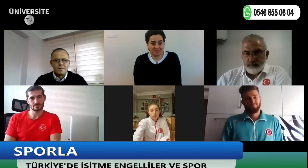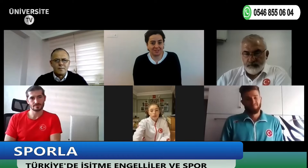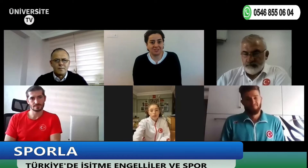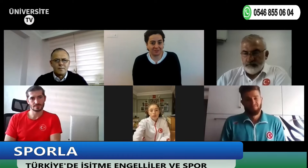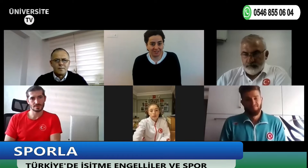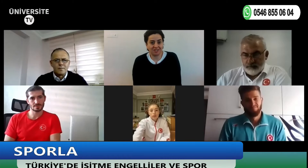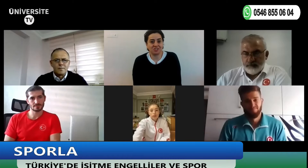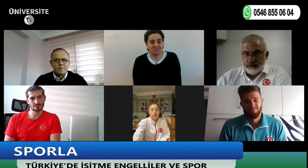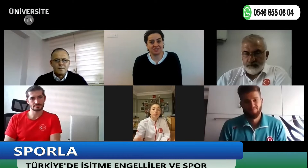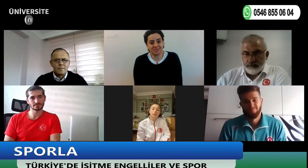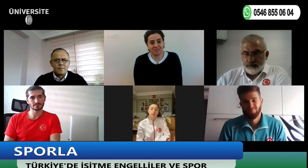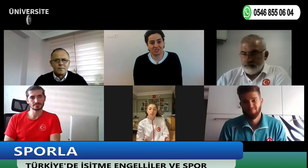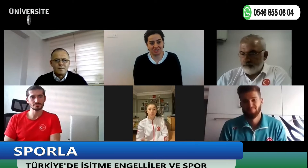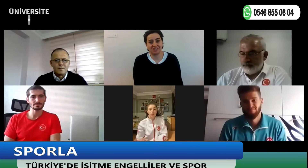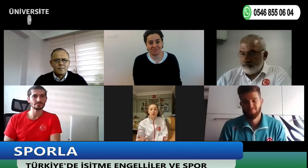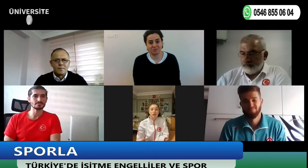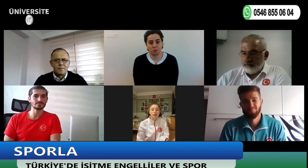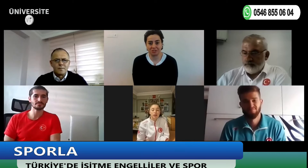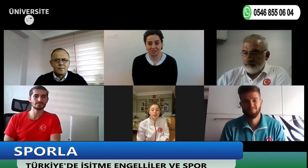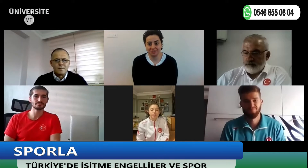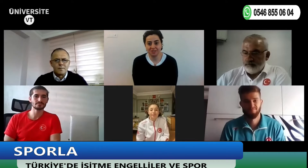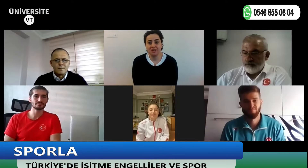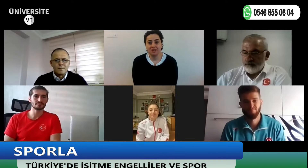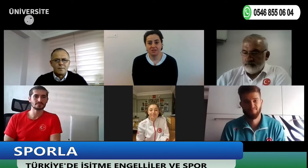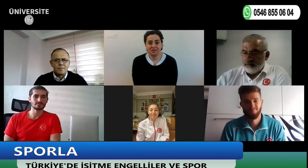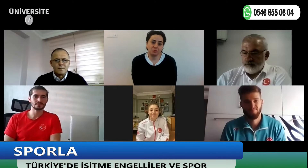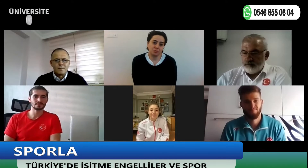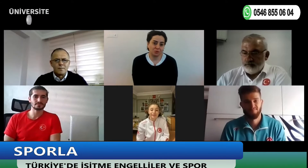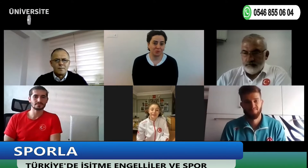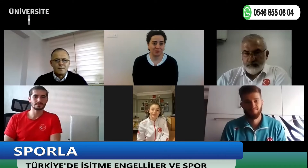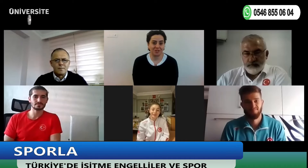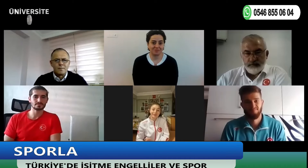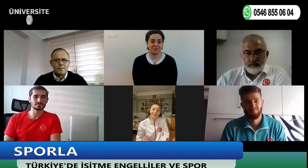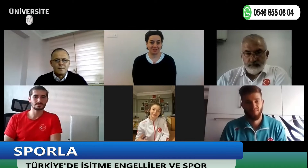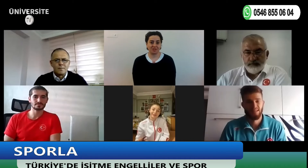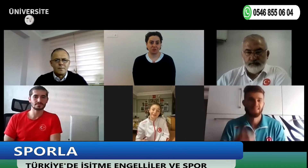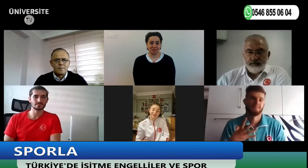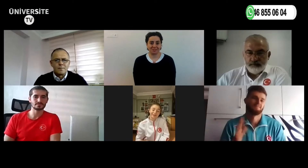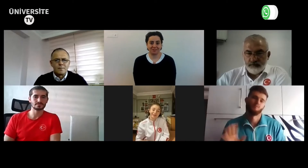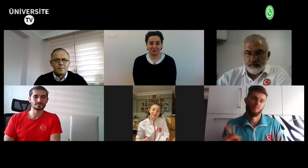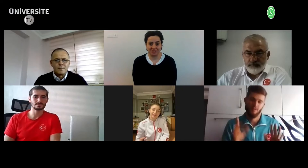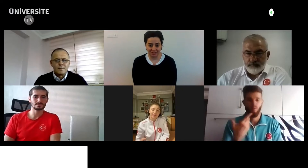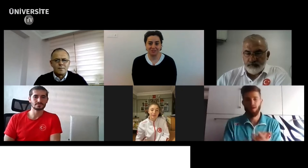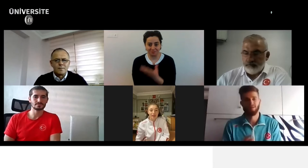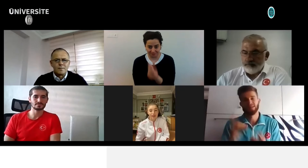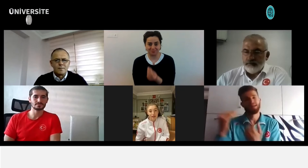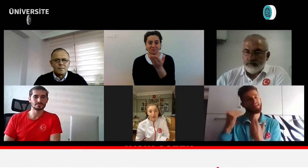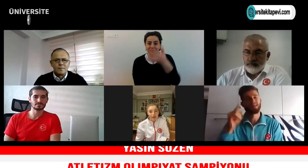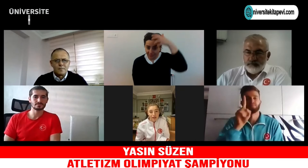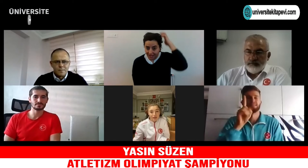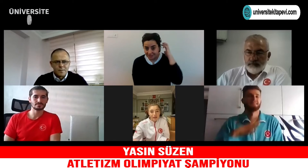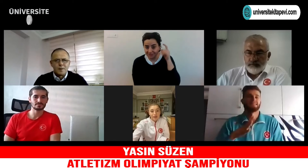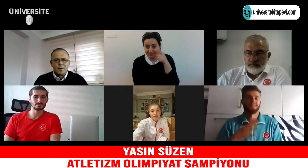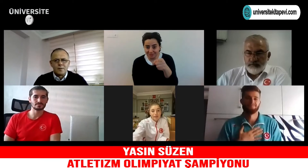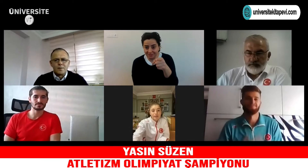onları destekleyecek ve inançlarını kazanacaklardır spor alanında. Bu konuda daha çok destek verebilirler.